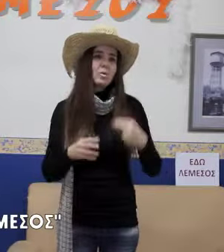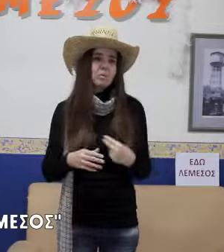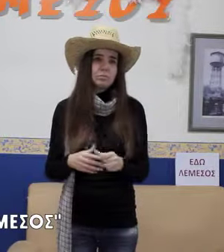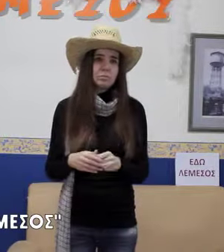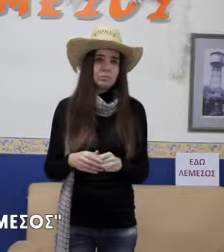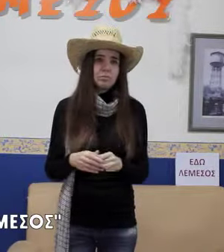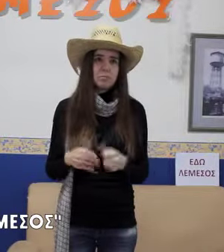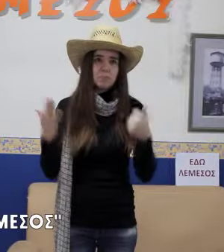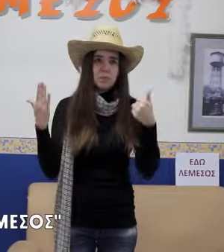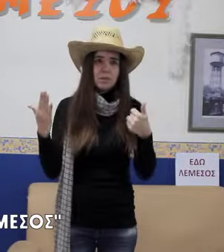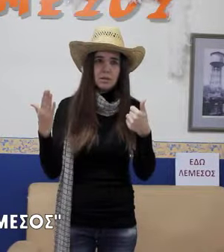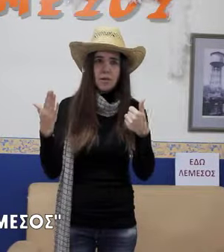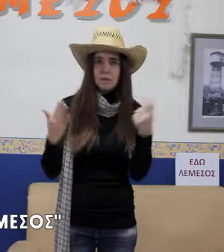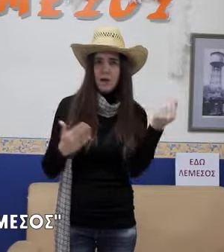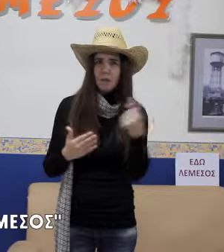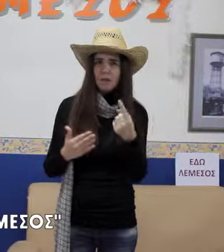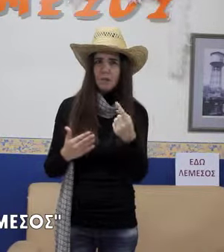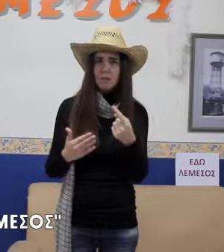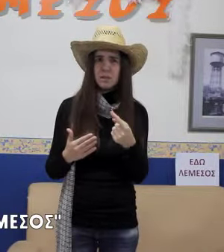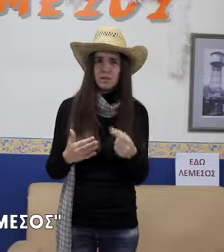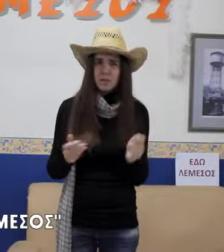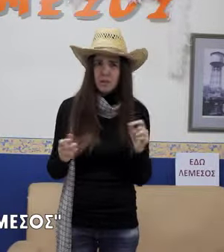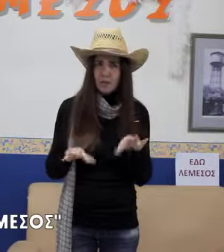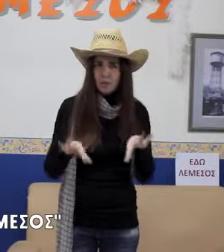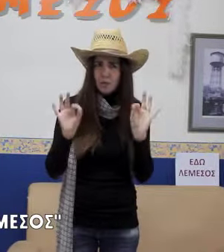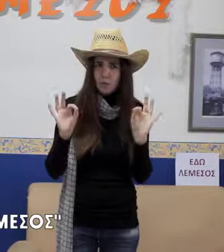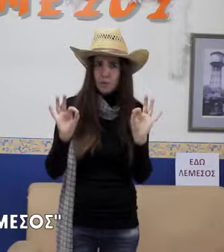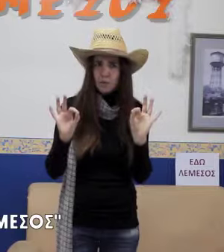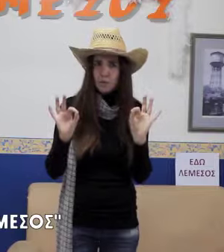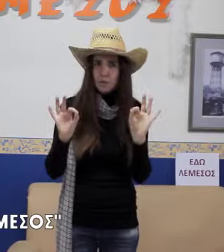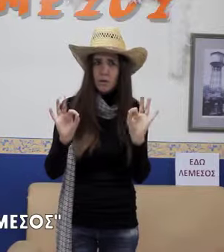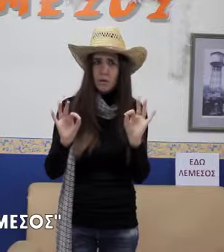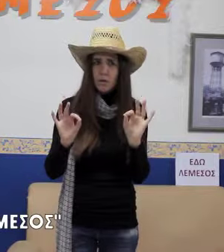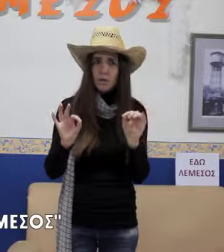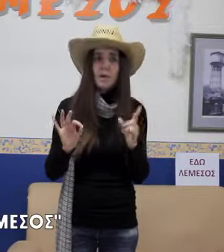και στις 6:30 θα ξεκινήσουν μια μελωδική